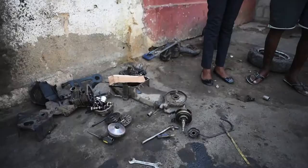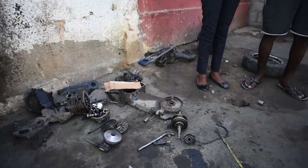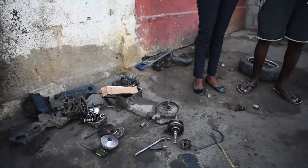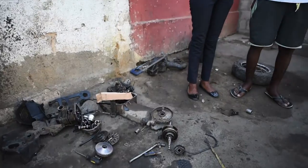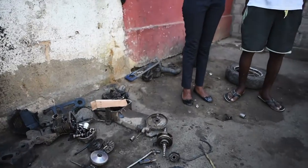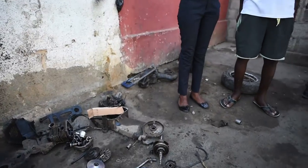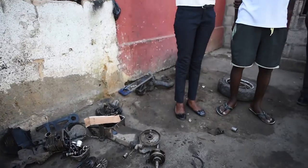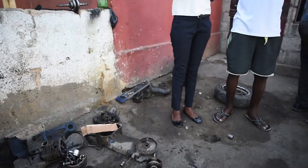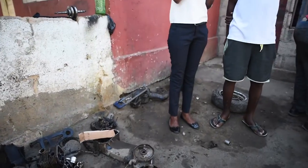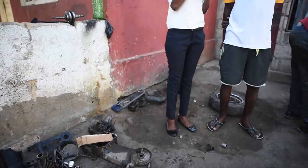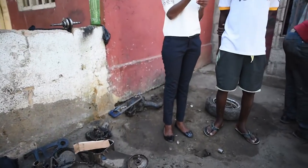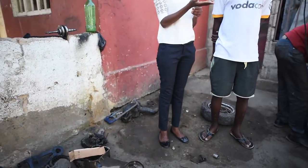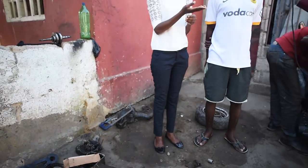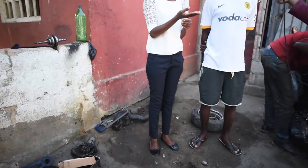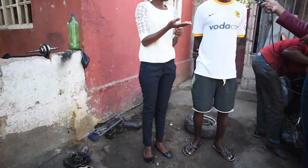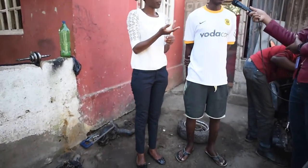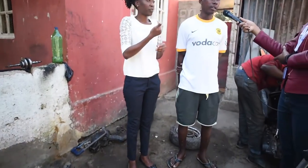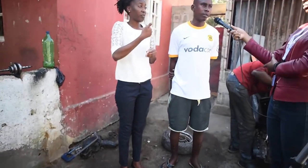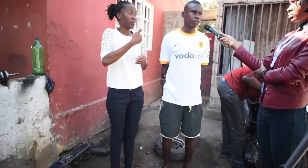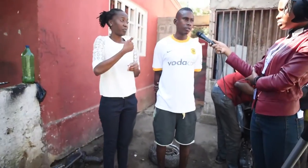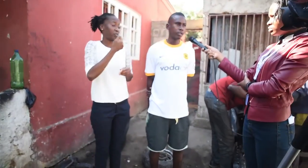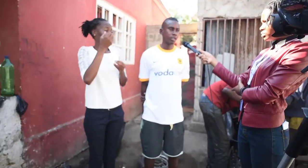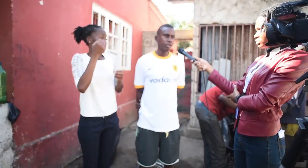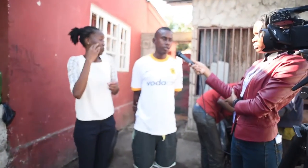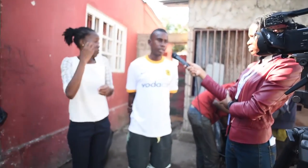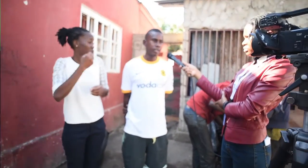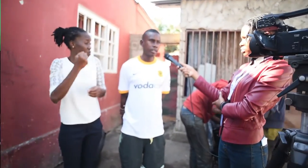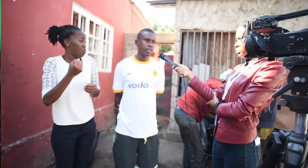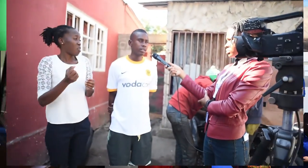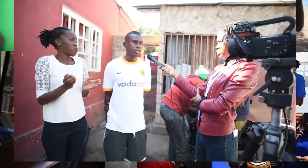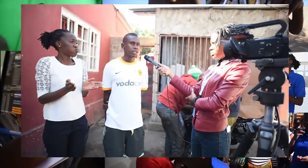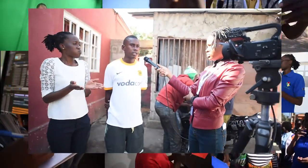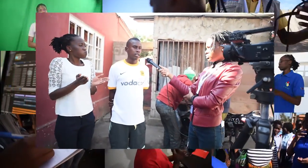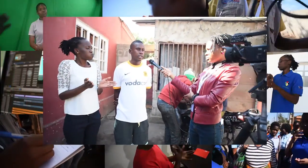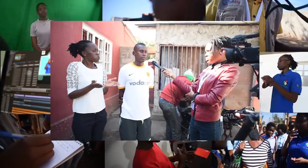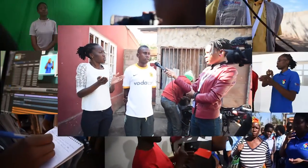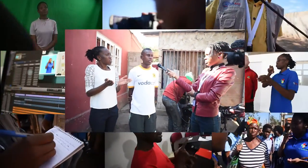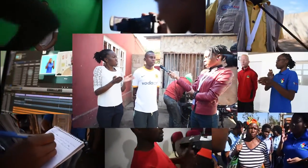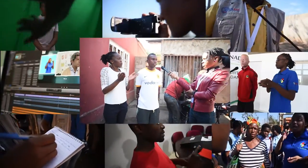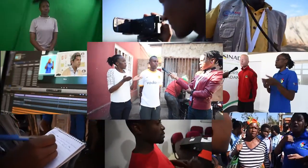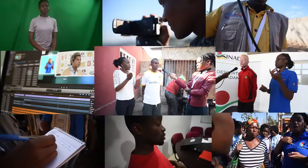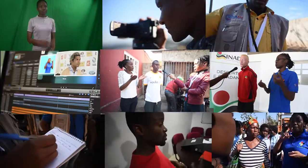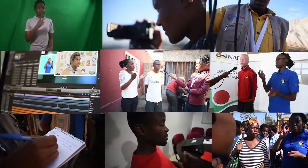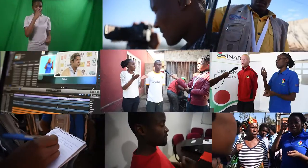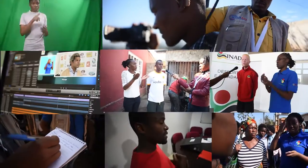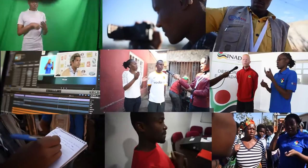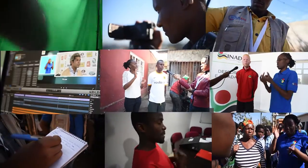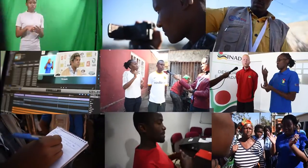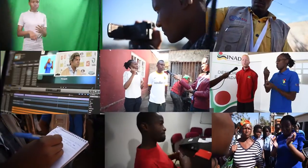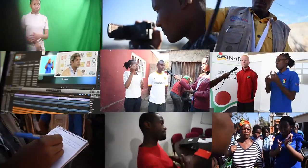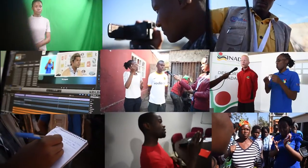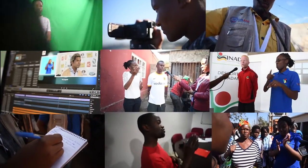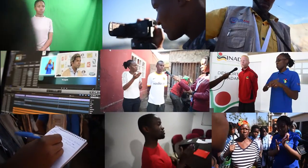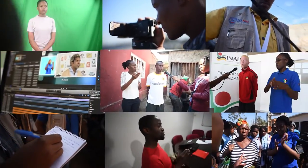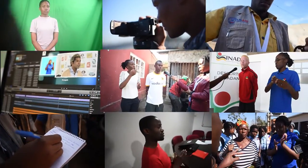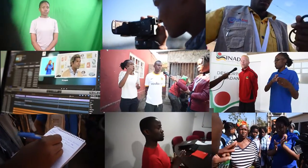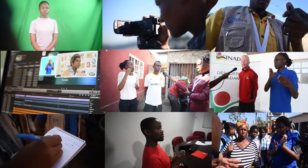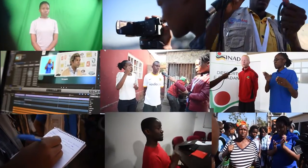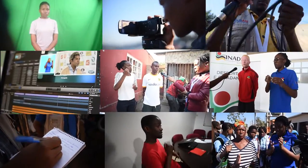a TV surdo é uma das primeiras emissoras de televisão online produzida por e para surdos em África a